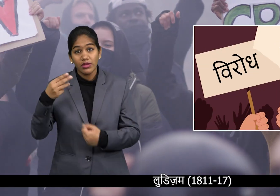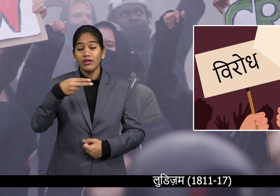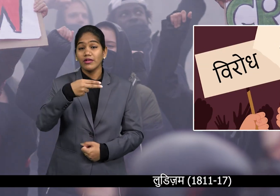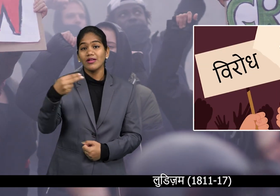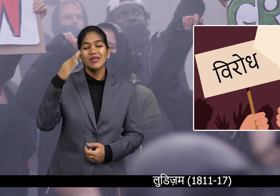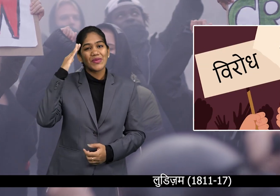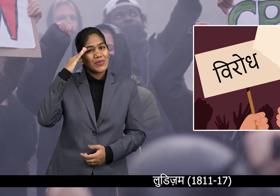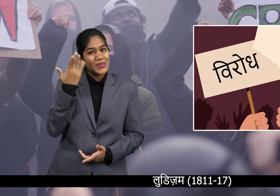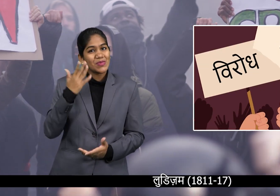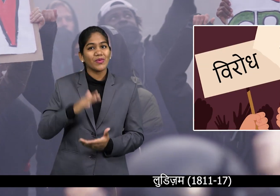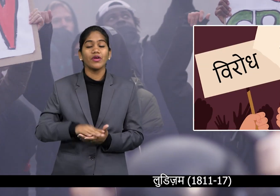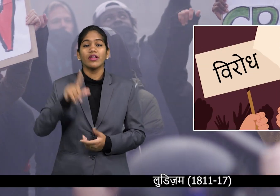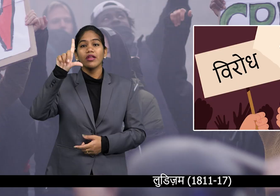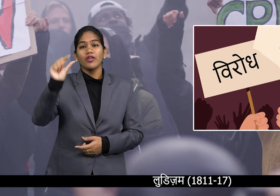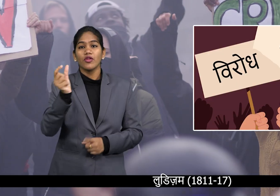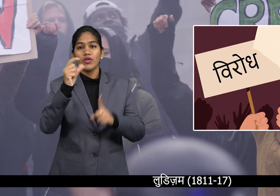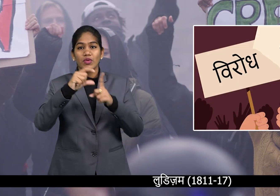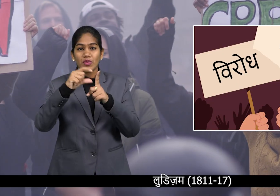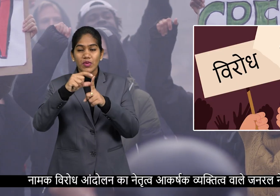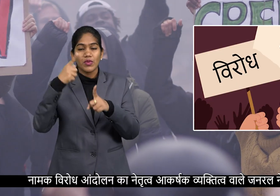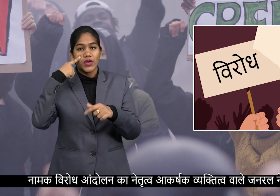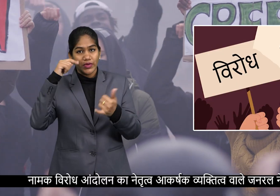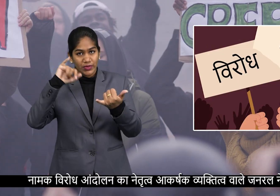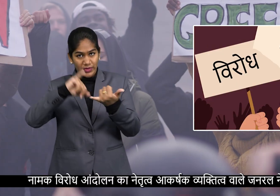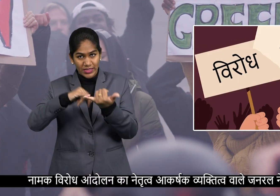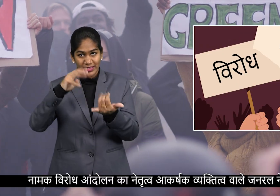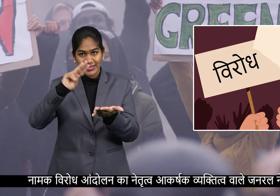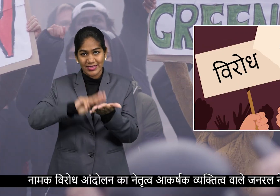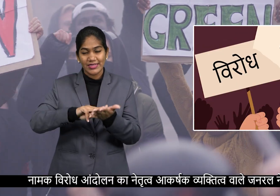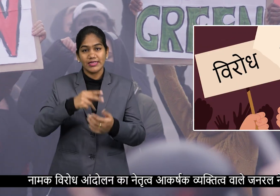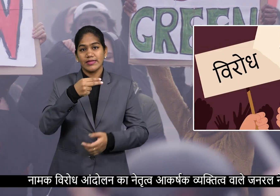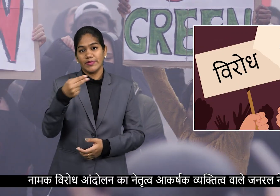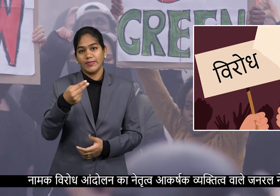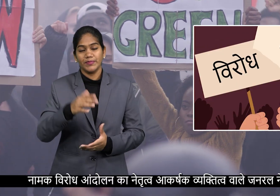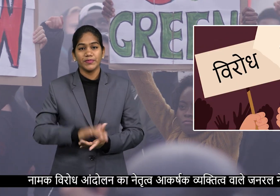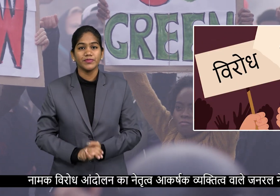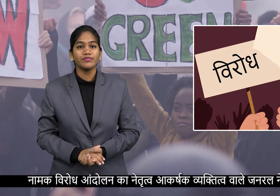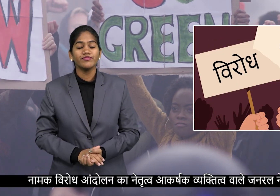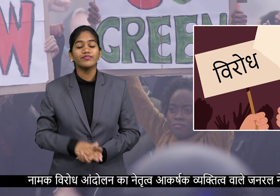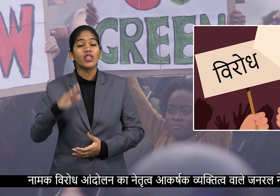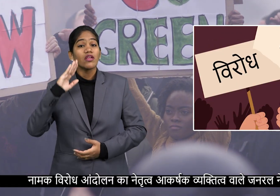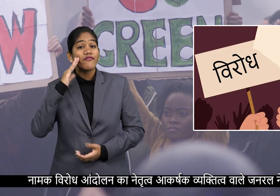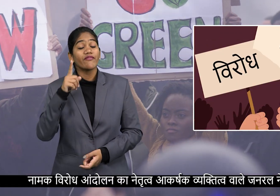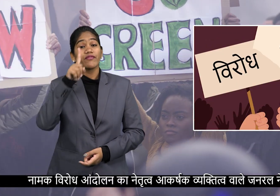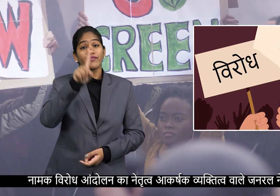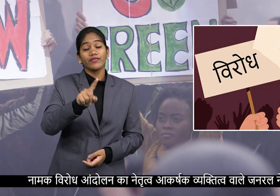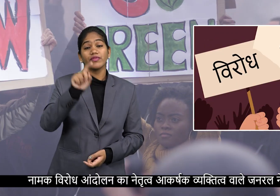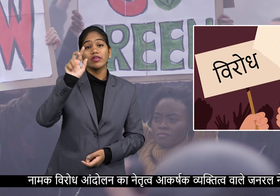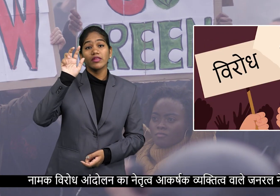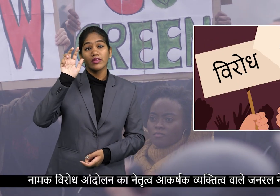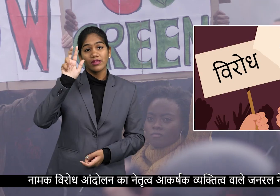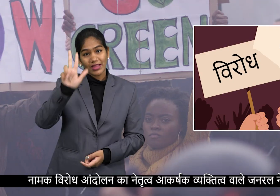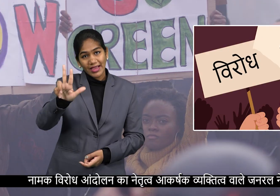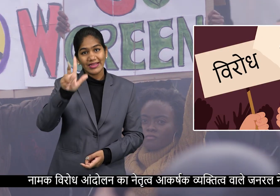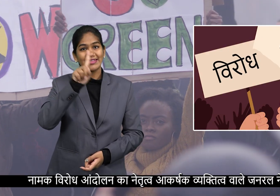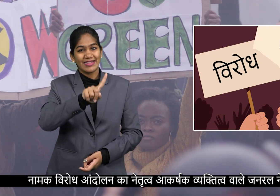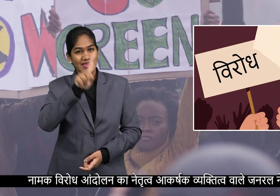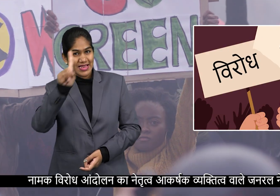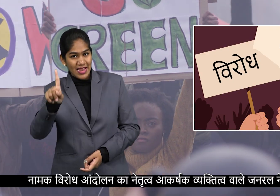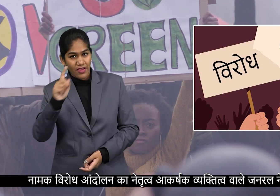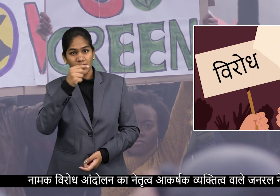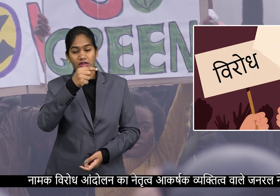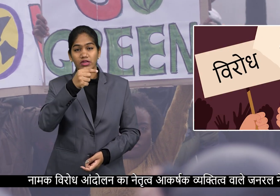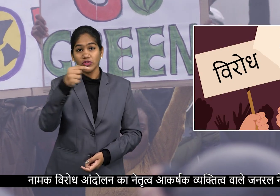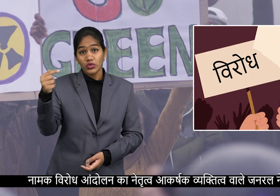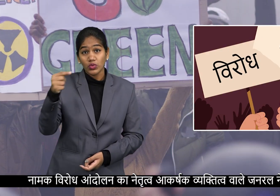1811 से लेकर 1817 नमक विरोध आंदोलन का नेतृत्व आकर्षक